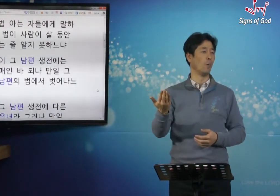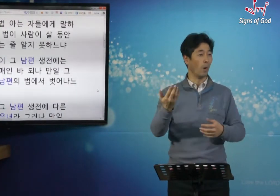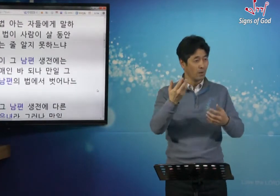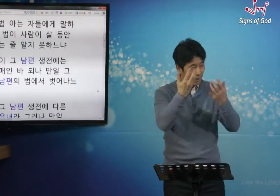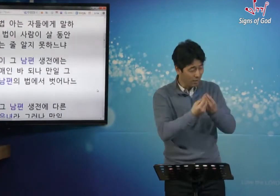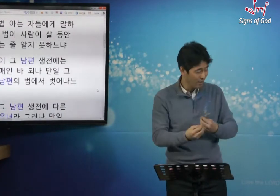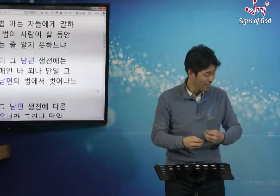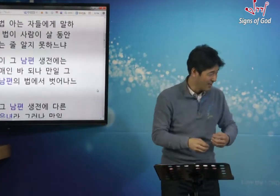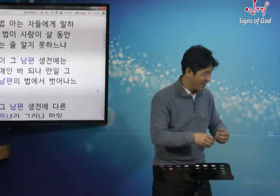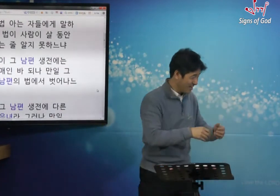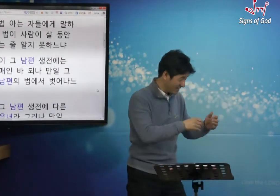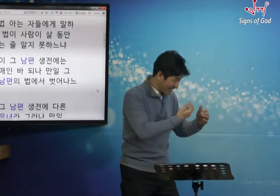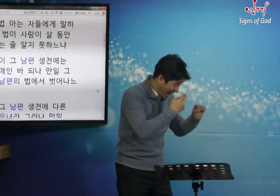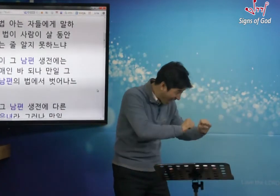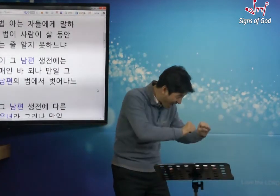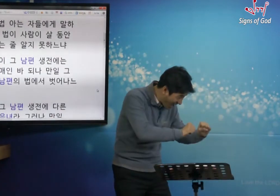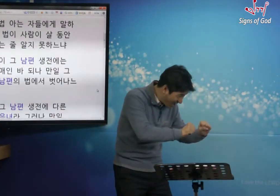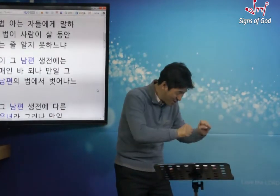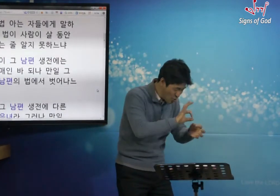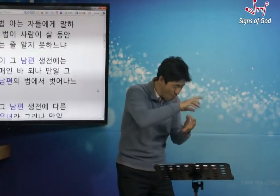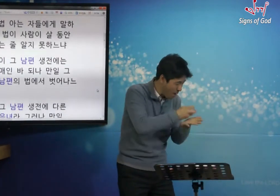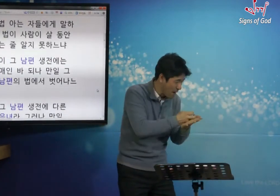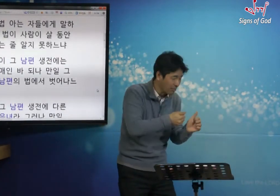이상 그 율법이 우리를 억누르지 못한다는 것이죠.